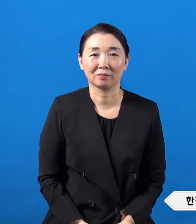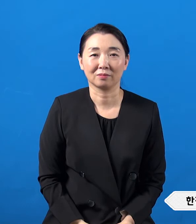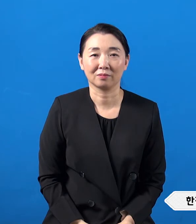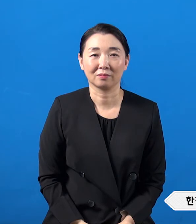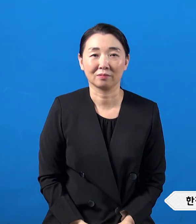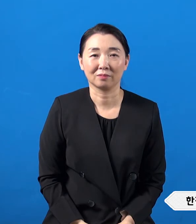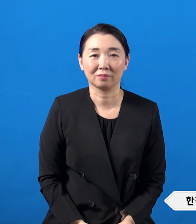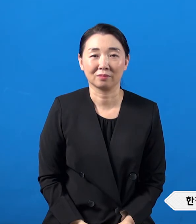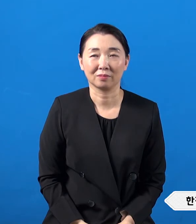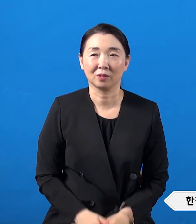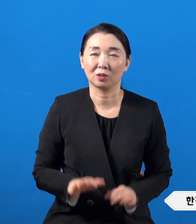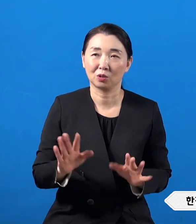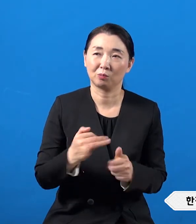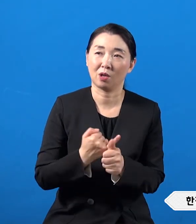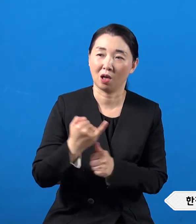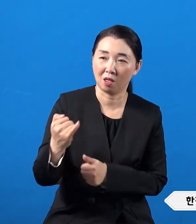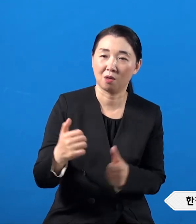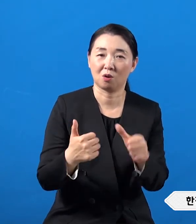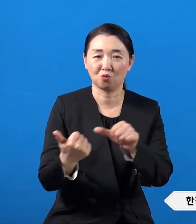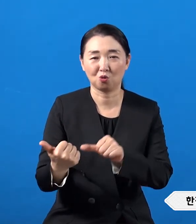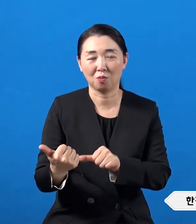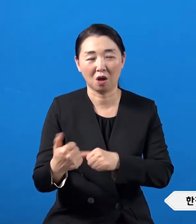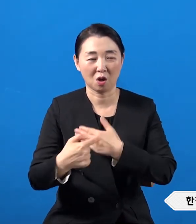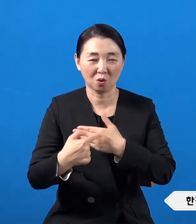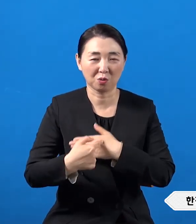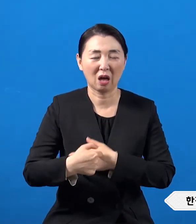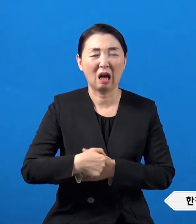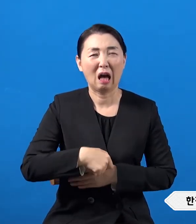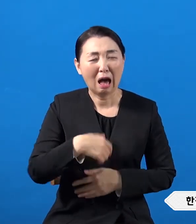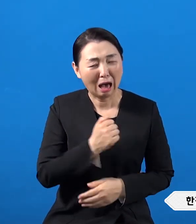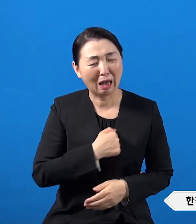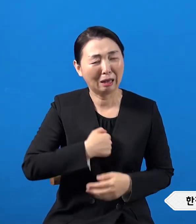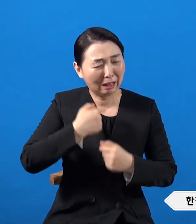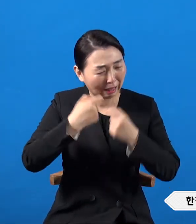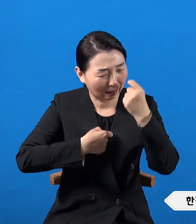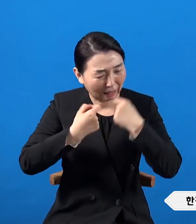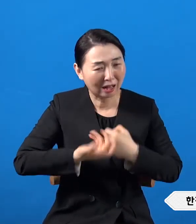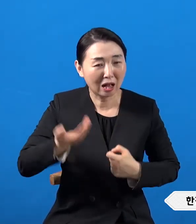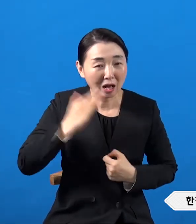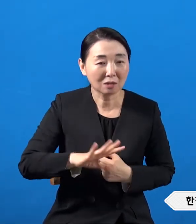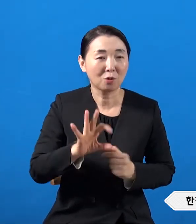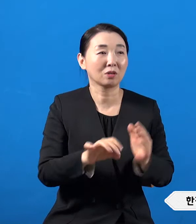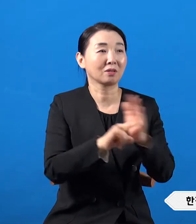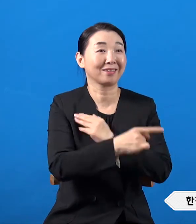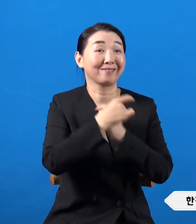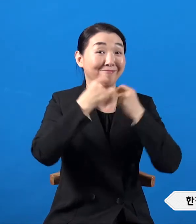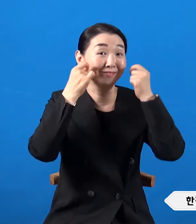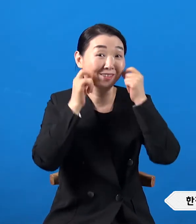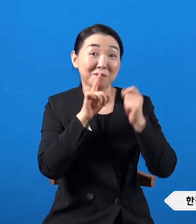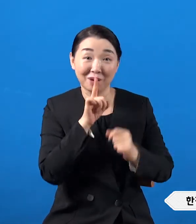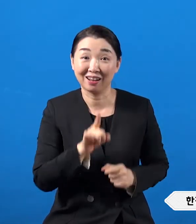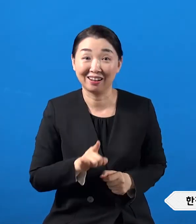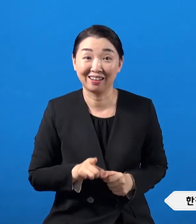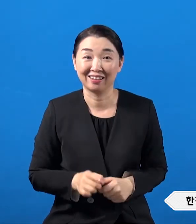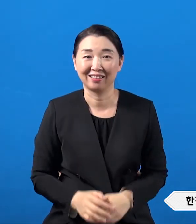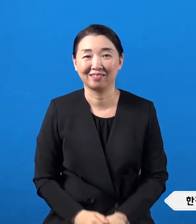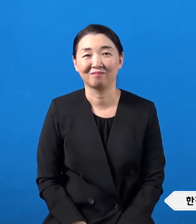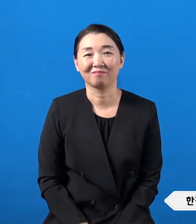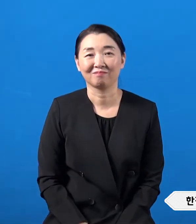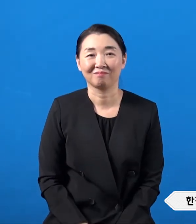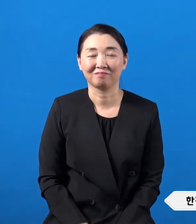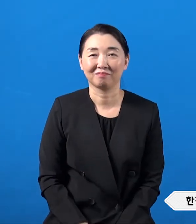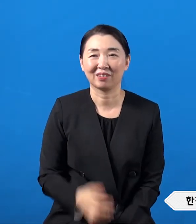지금도 뭐 아내가 죽으면 겉으로는 아이고 아이고 하지만은 화장실에 들어가서 씩 웃는다고 하지